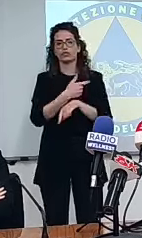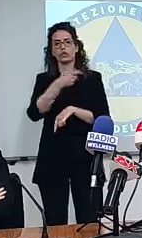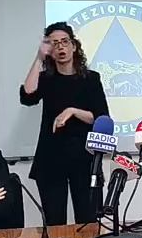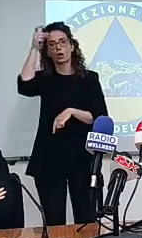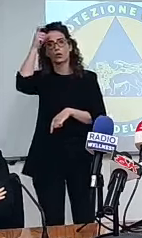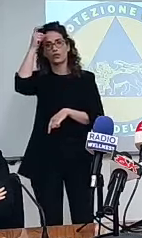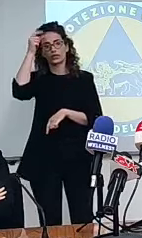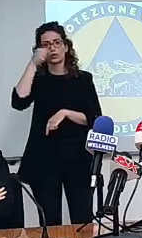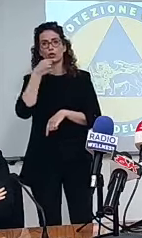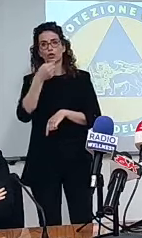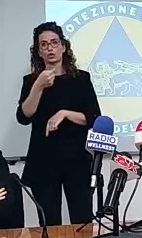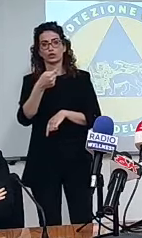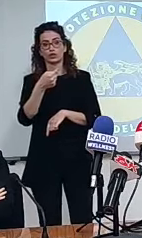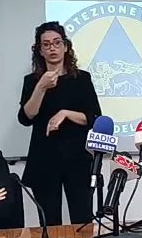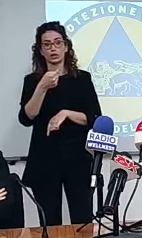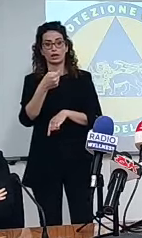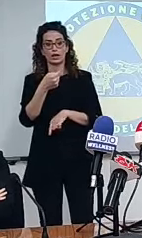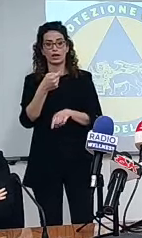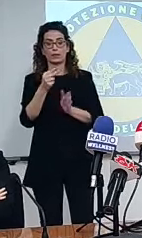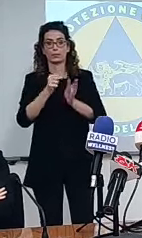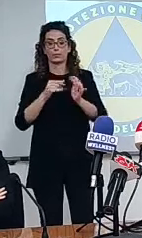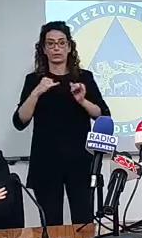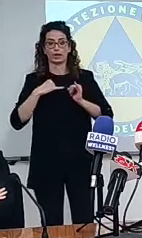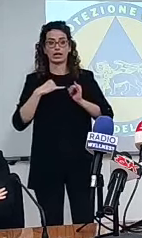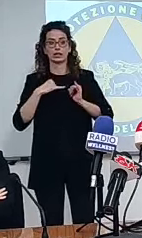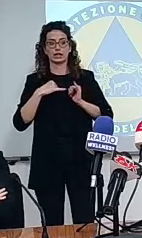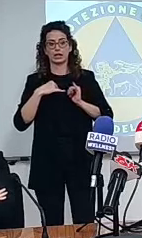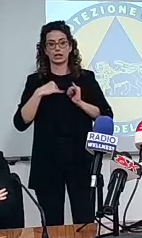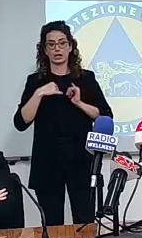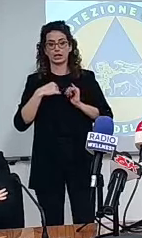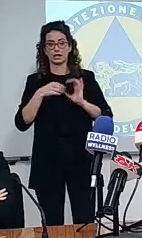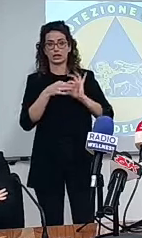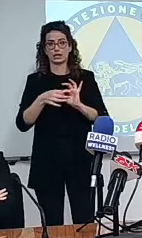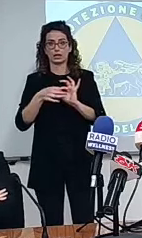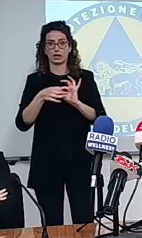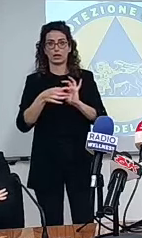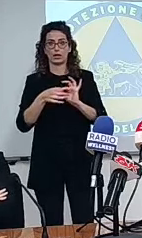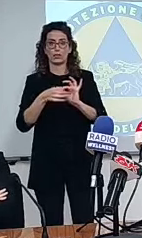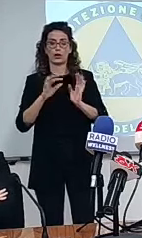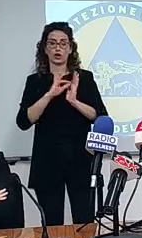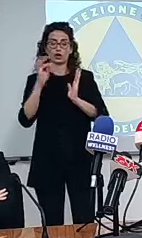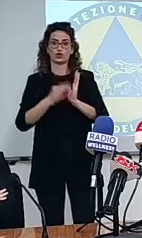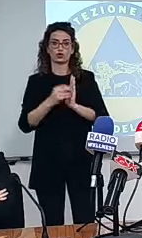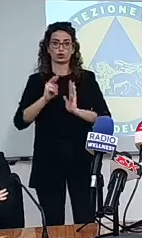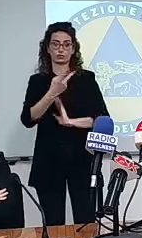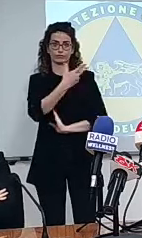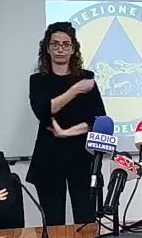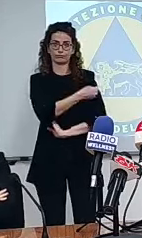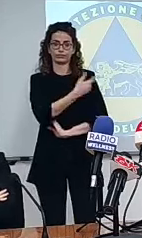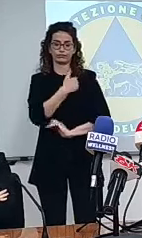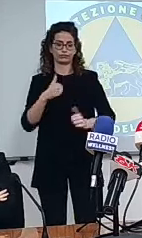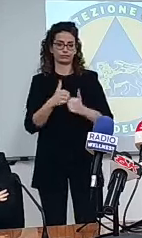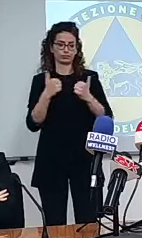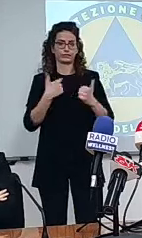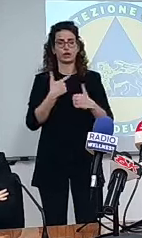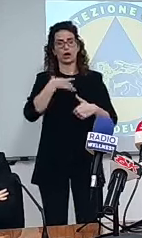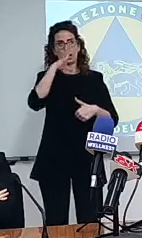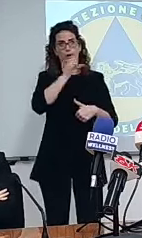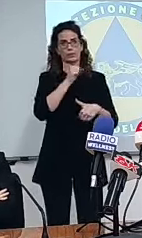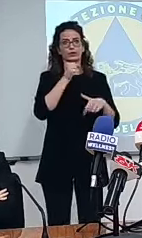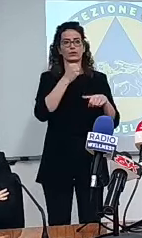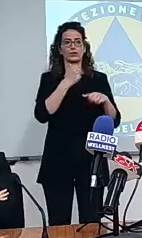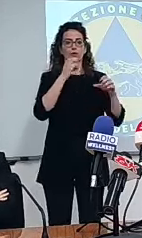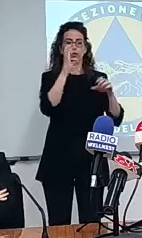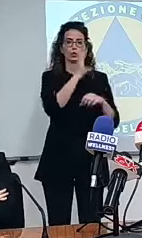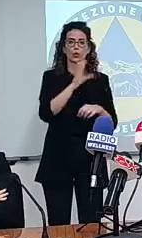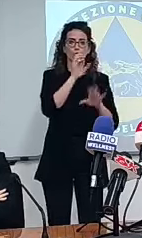sulla base della vostra data di vaccino, è completamente opposta. Cioè noi ci rendiamo conto che per rilanciare il turismo in Veneto lei sta